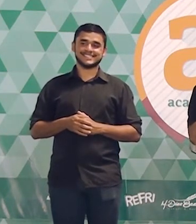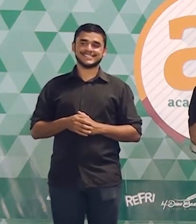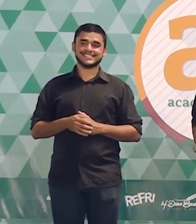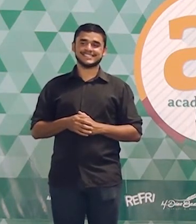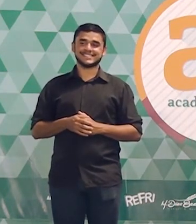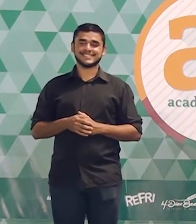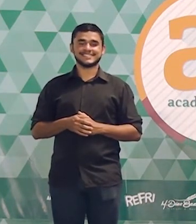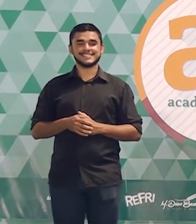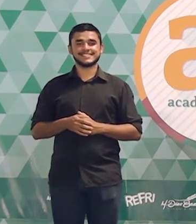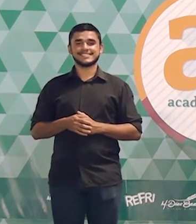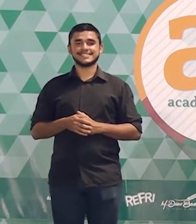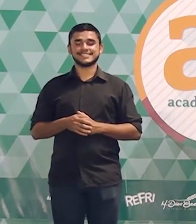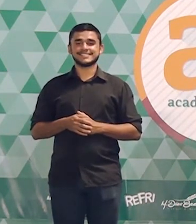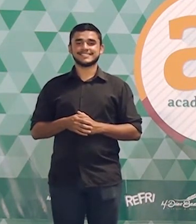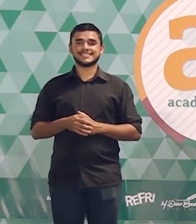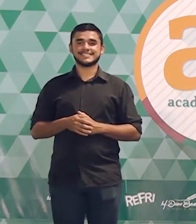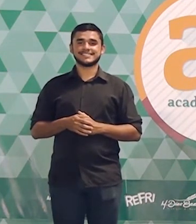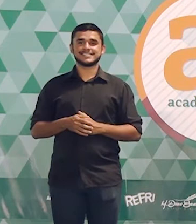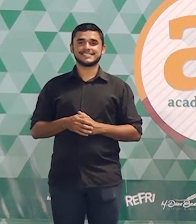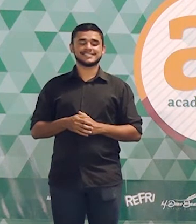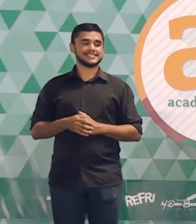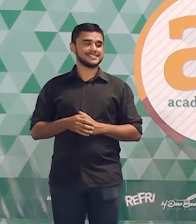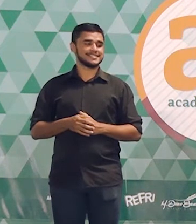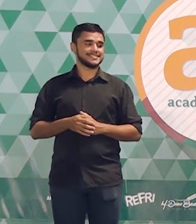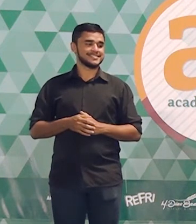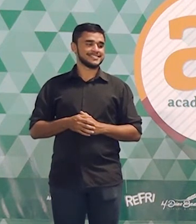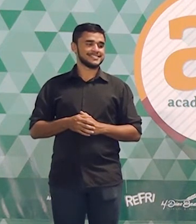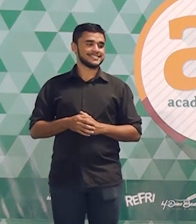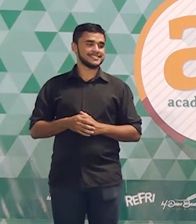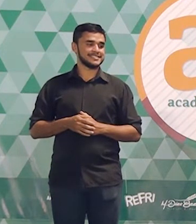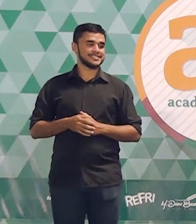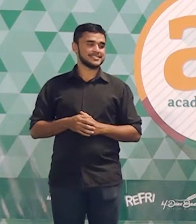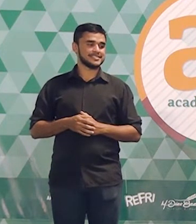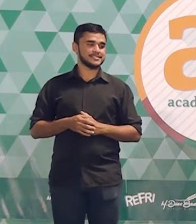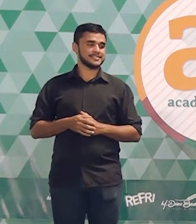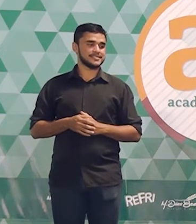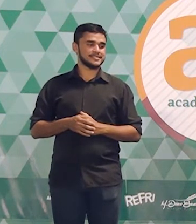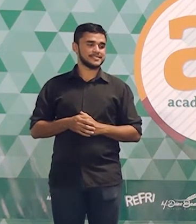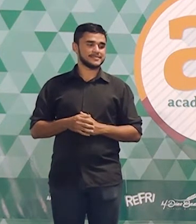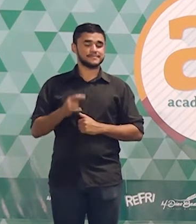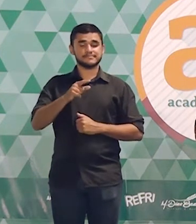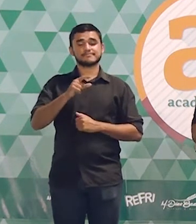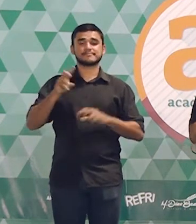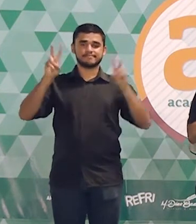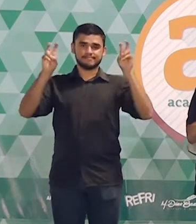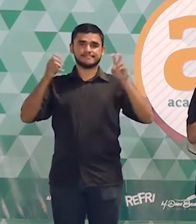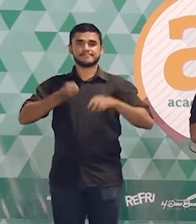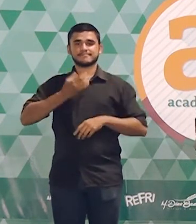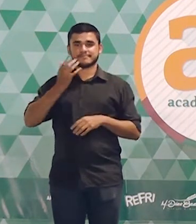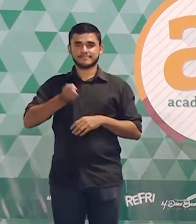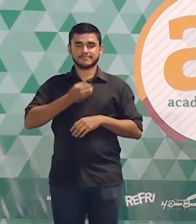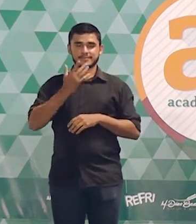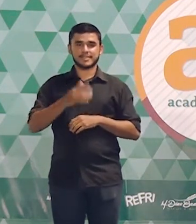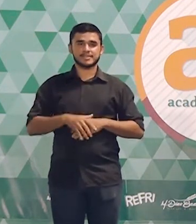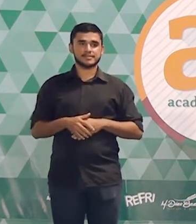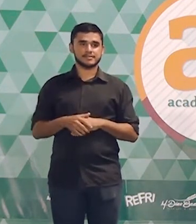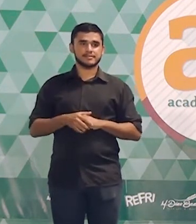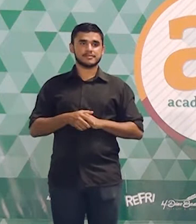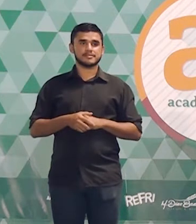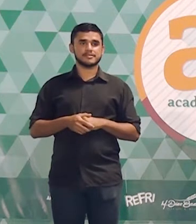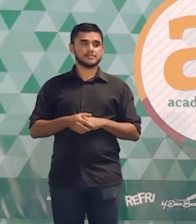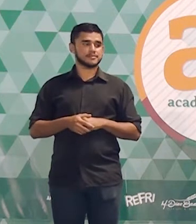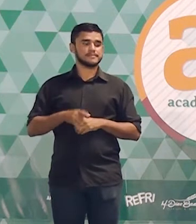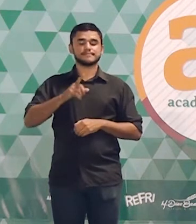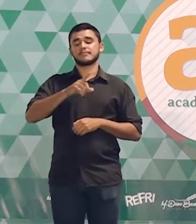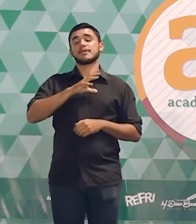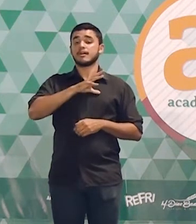juventude brasileira. Vamos lá, palavras de sentimento para uma juventude brasileira.